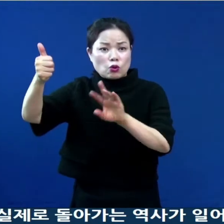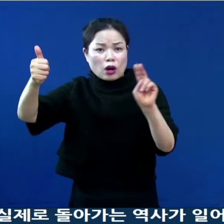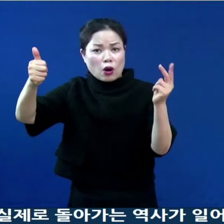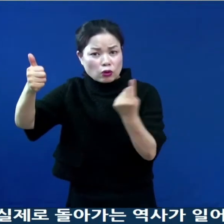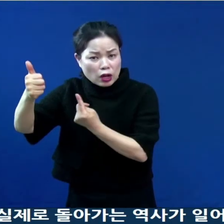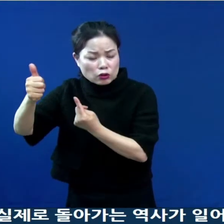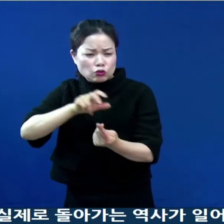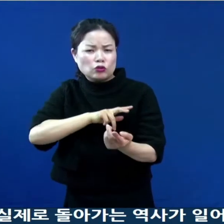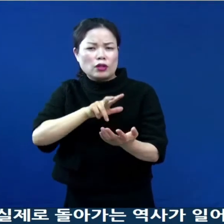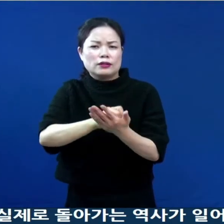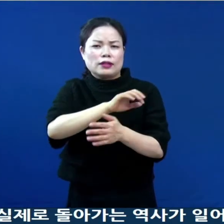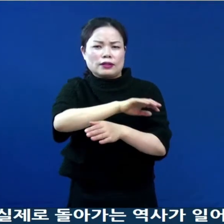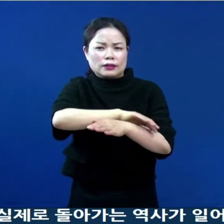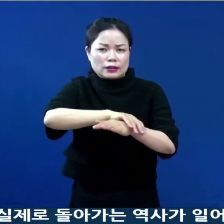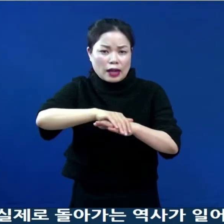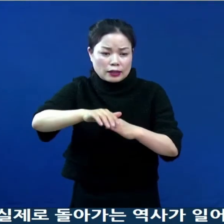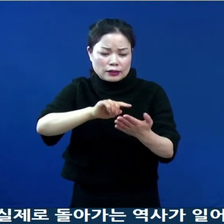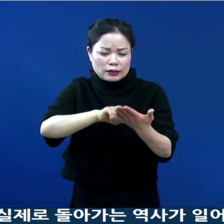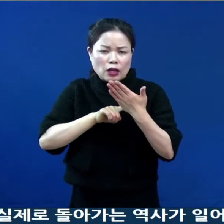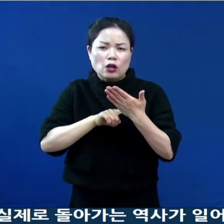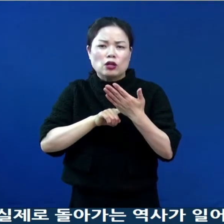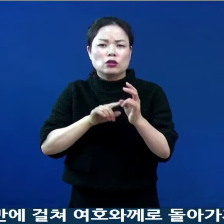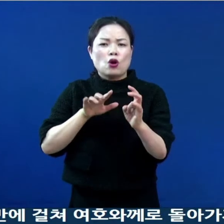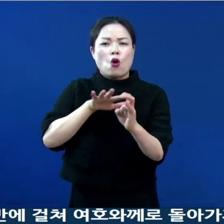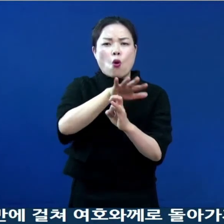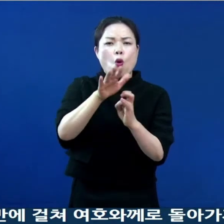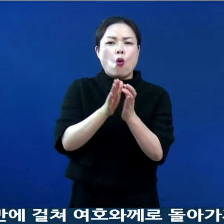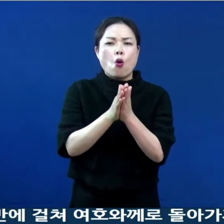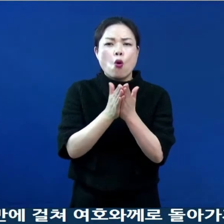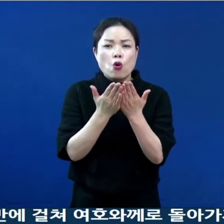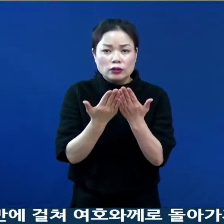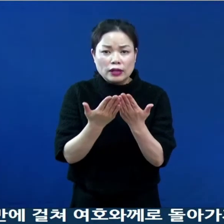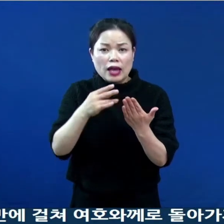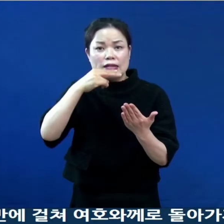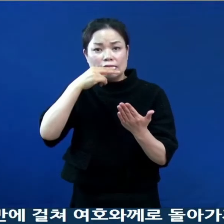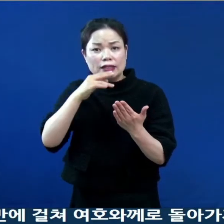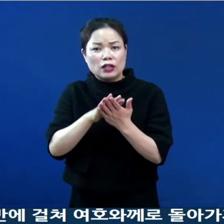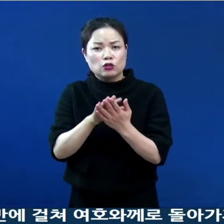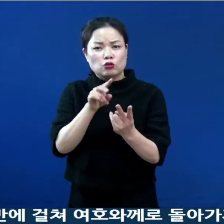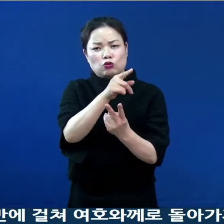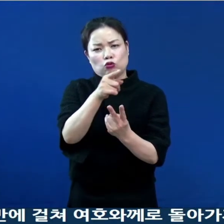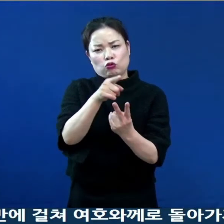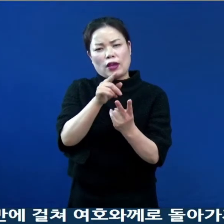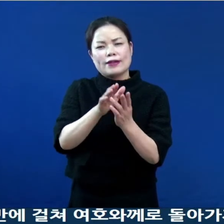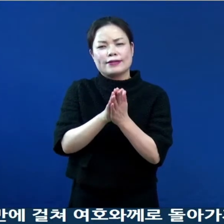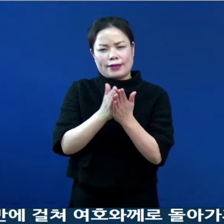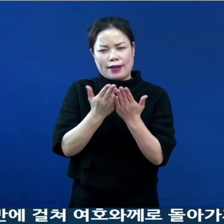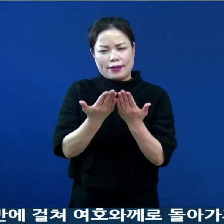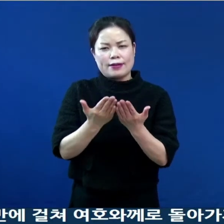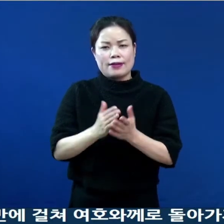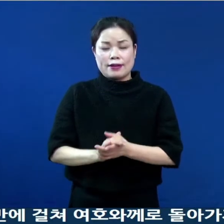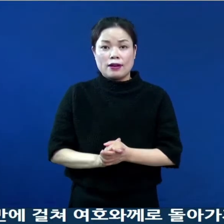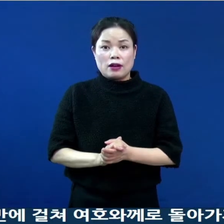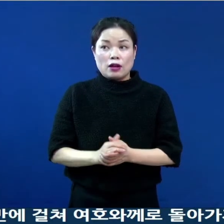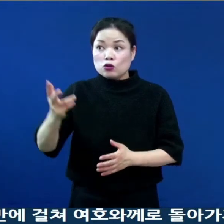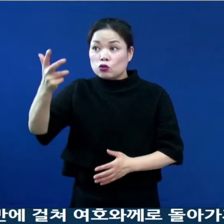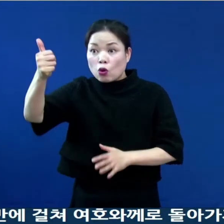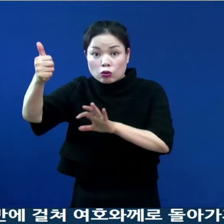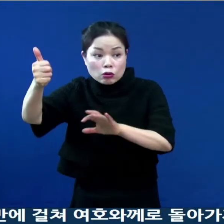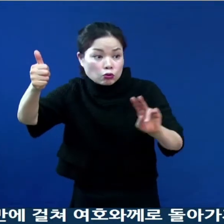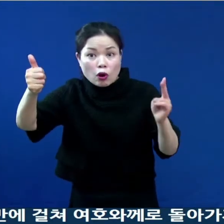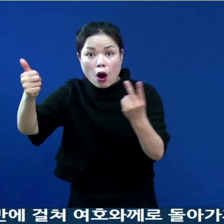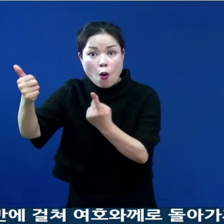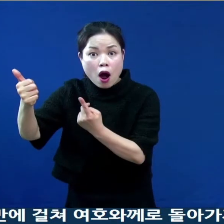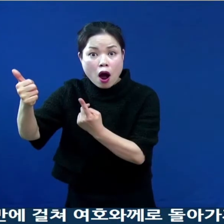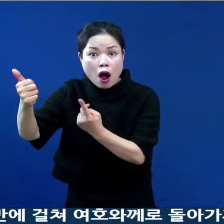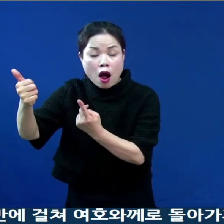돌아가자라는 주제를 가장 잘 살리고 있는 자리가 호세아서, 이사야서, 어쩌면 이 두 책이라고 볼 수 있겠죠. 여호와께로